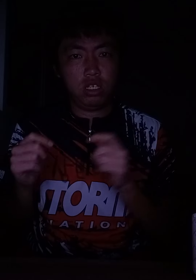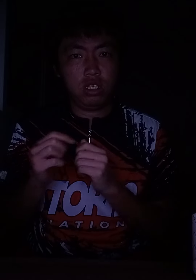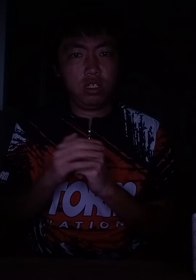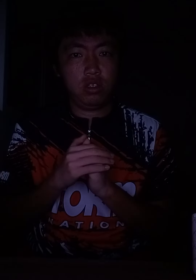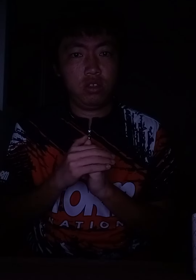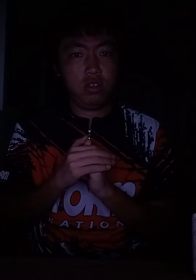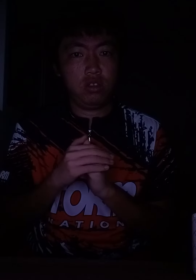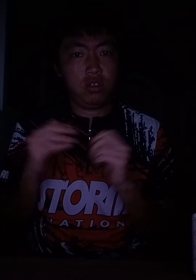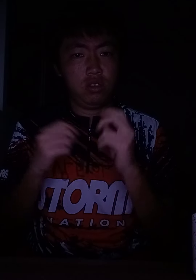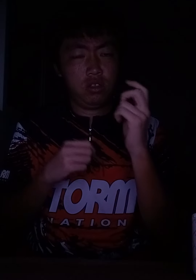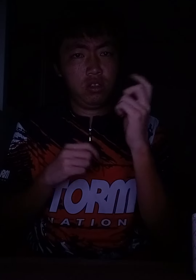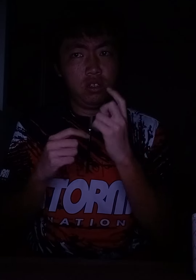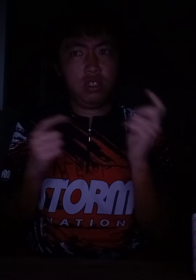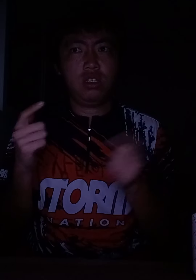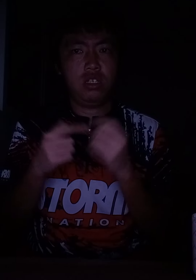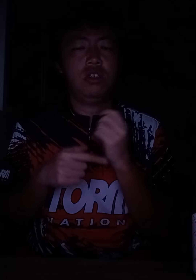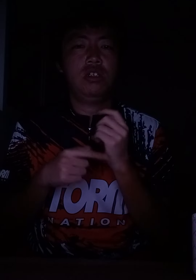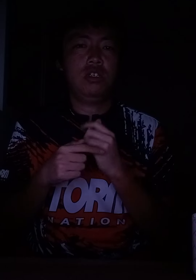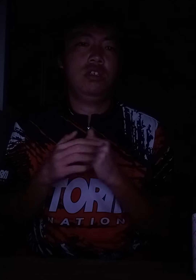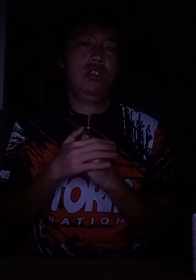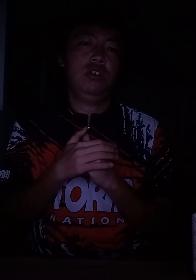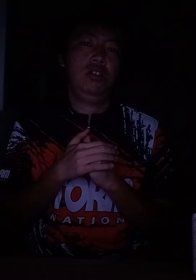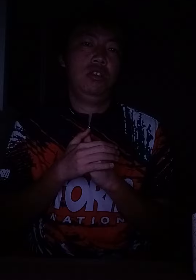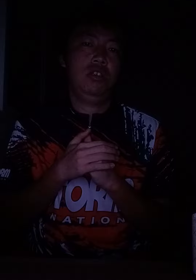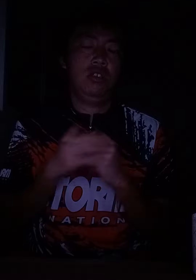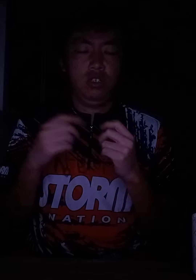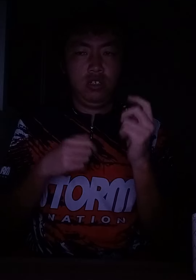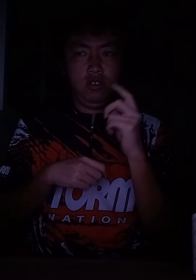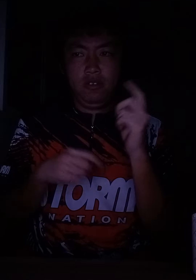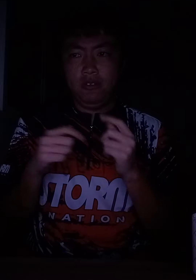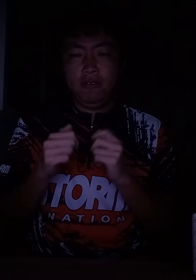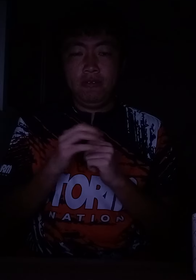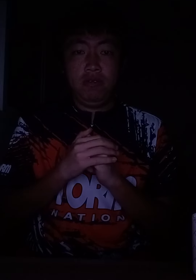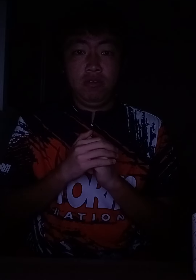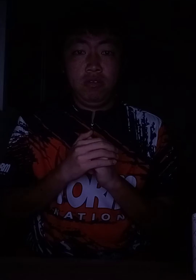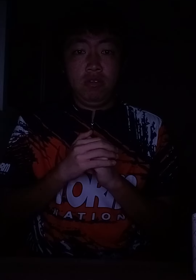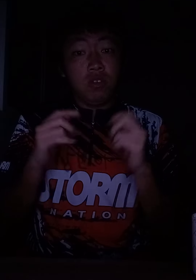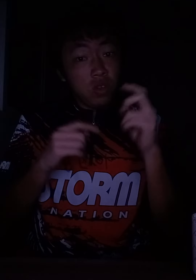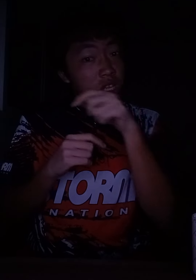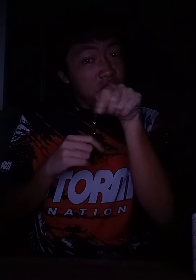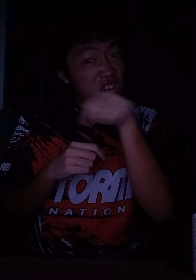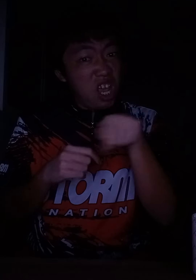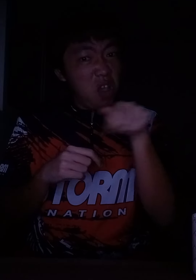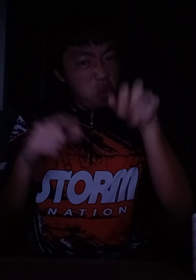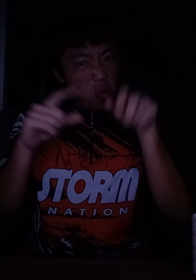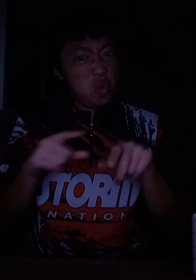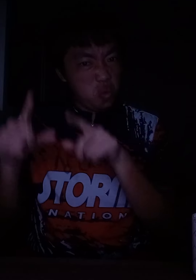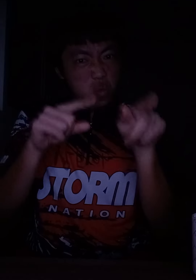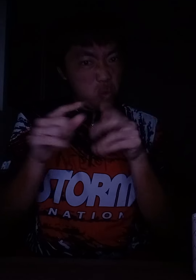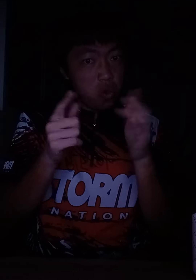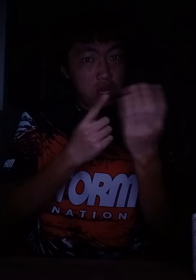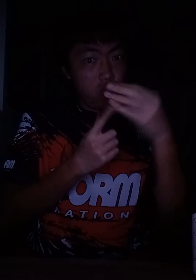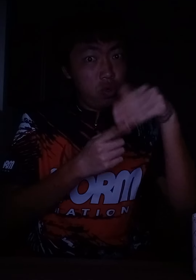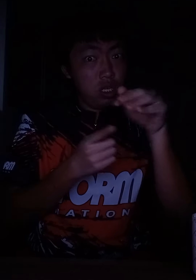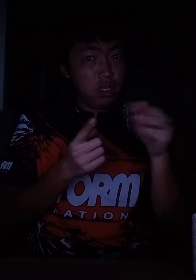얘기는 그분을 제지하다가 불상사가 날까봐 좀 약간 뭘 산 것 같아요. 어떻든 간에 코레일에서는 저 사항이